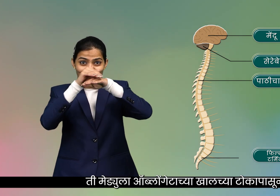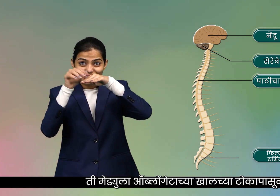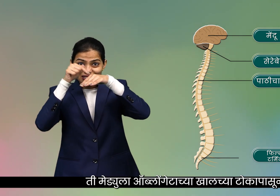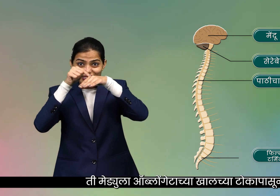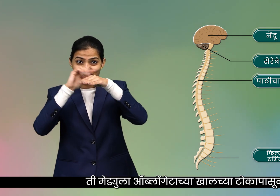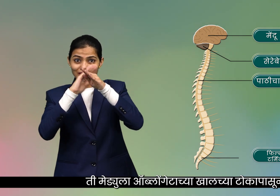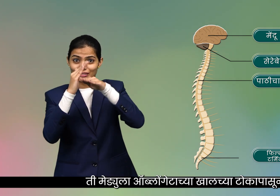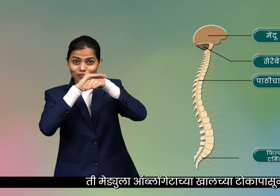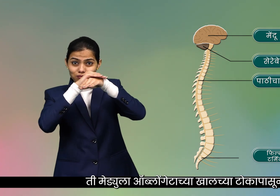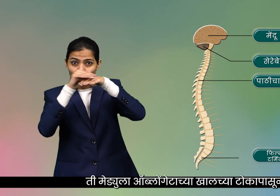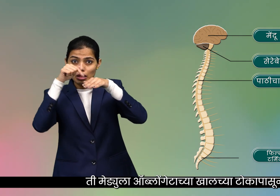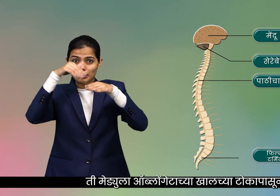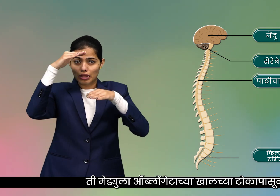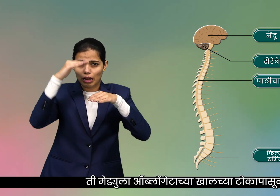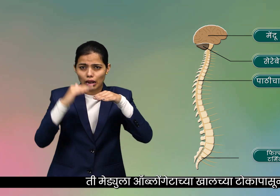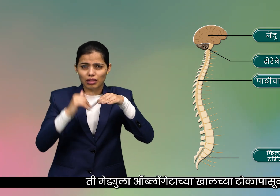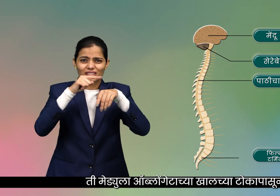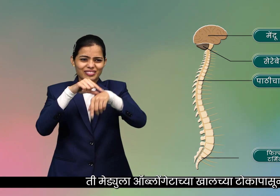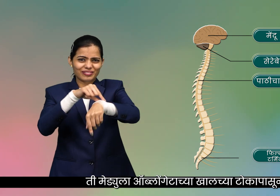ती मेड्युला ऑब्लोंगेटाच्या खालच्या टोकापासून